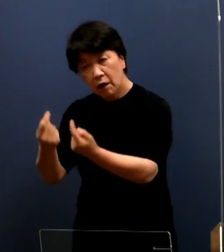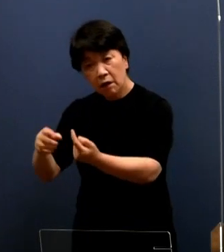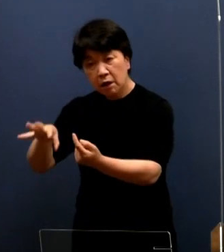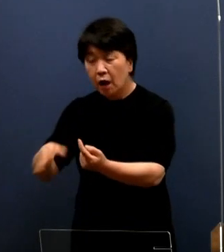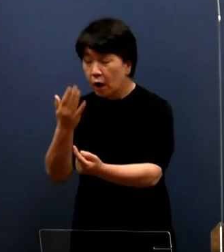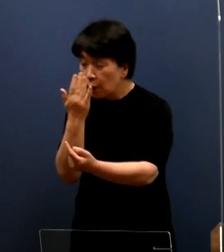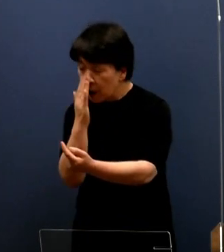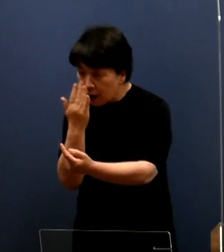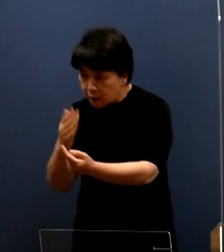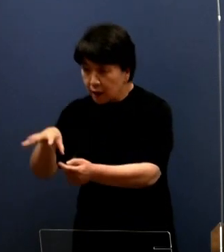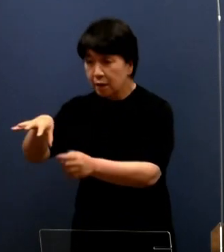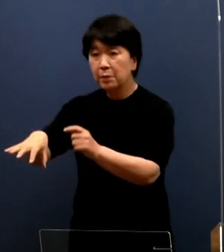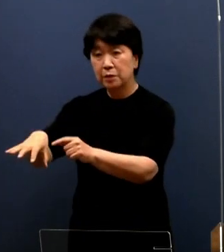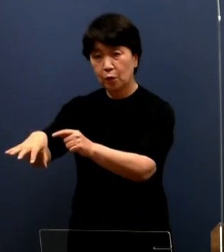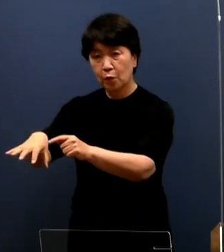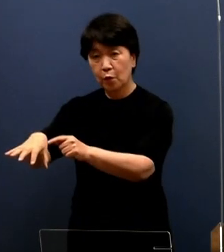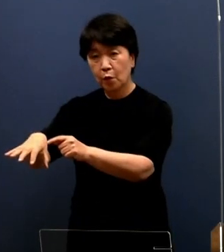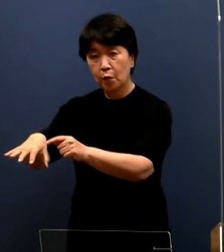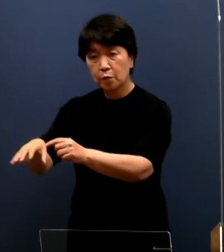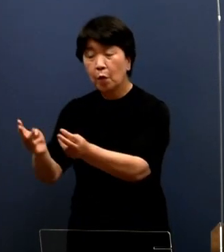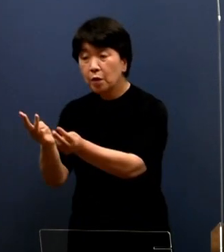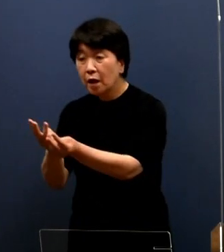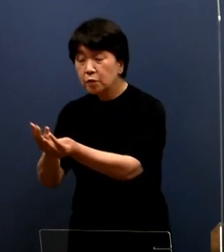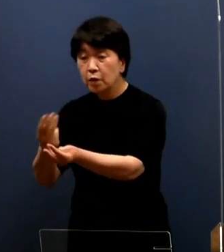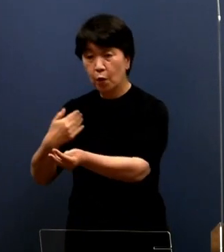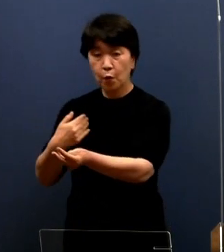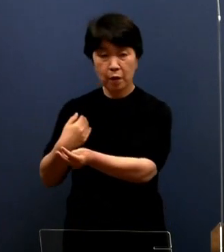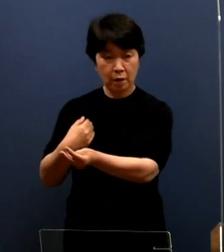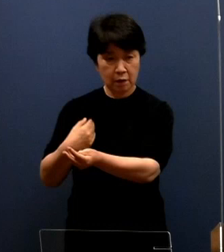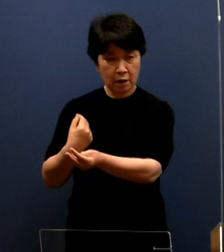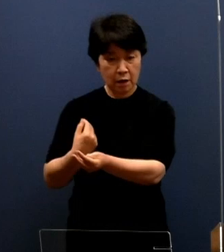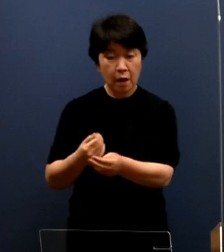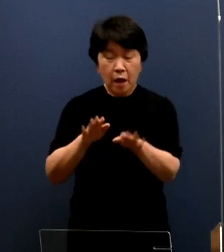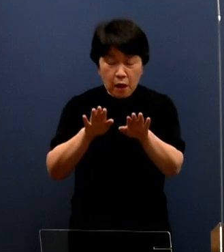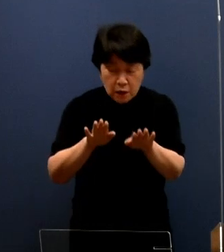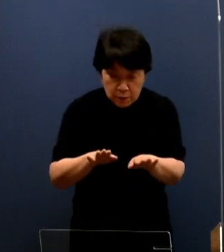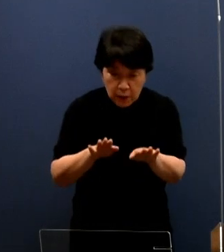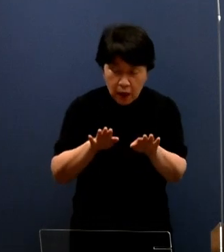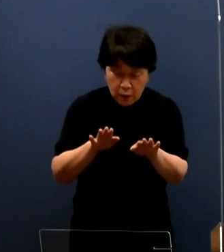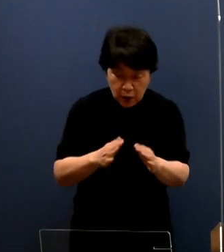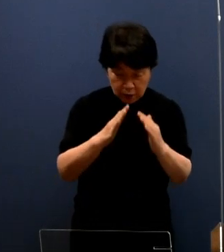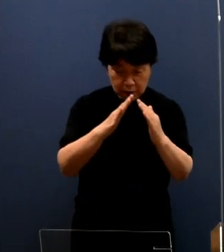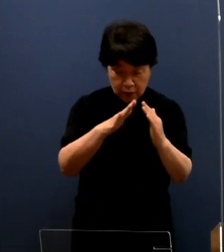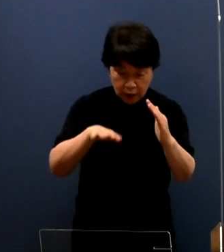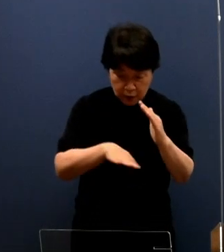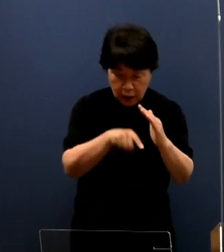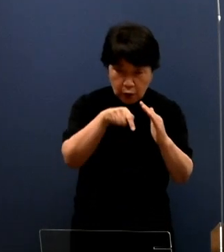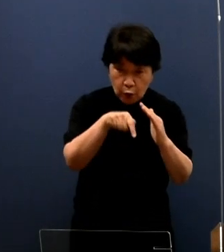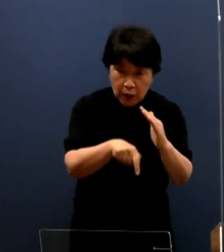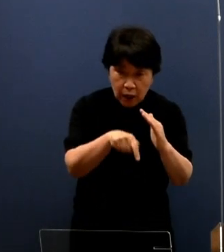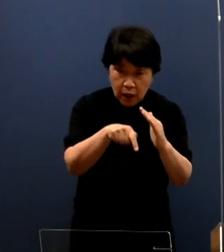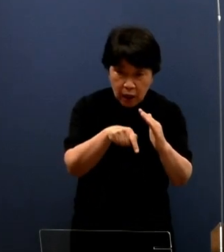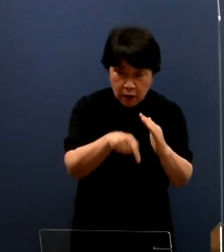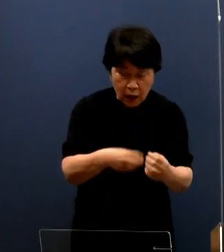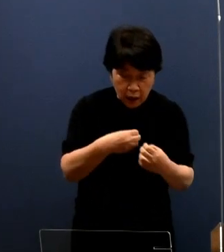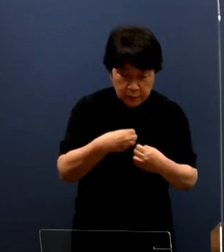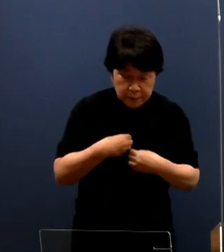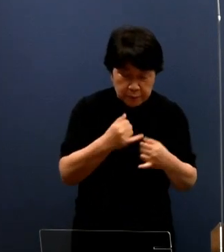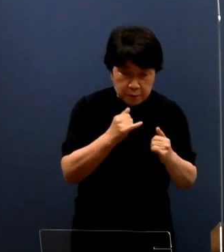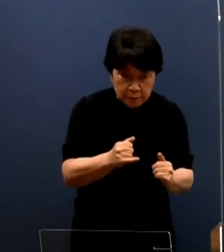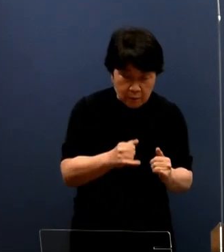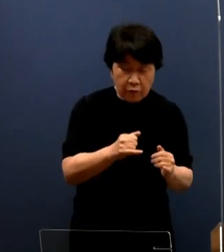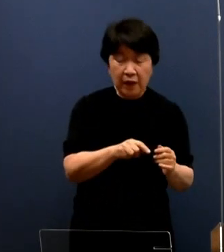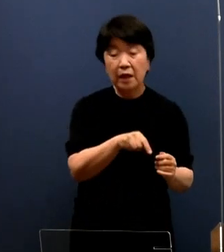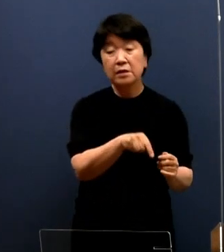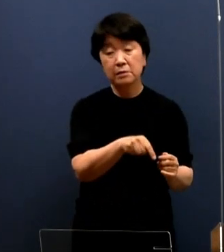っています。なぜならば、あらゆる今は家庭内感染が主だと言われますけど、家庭で自然発